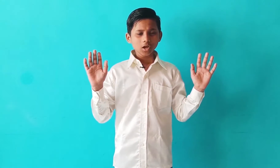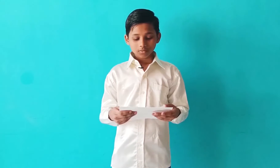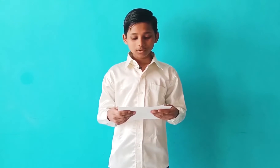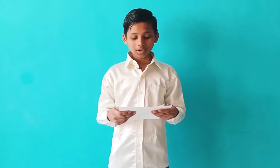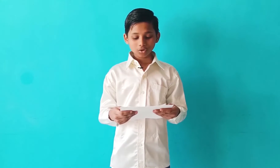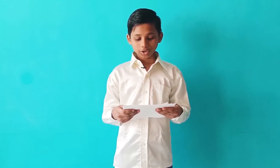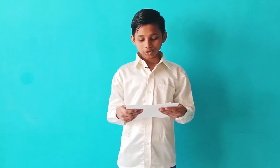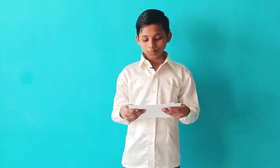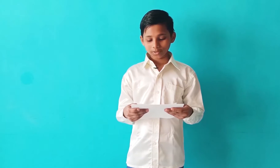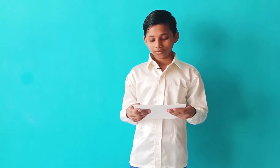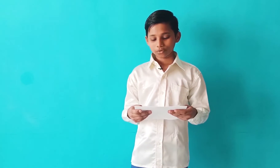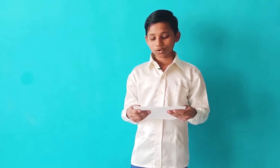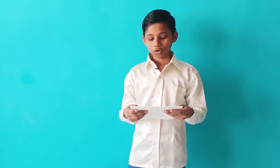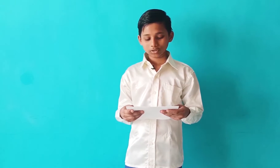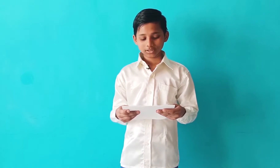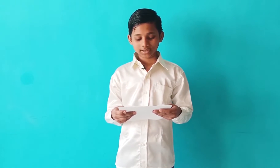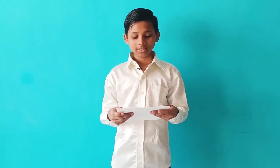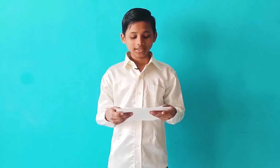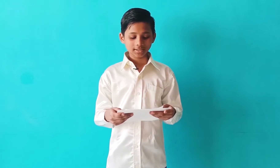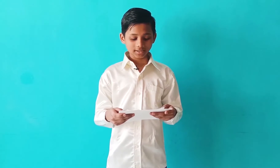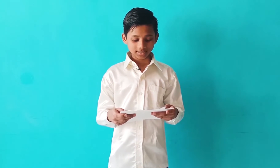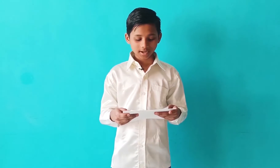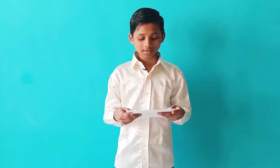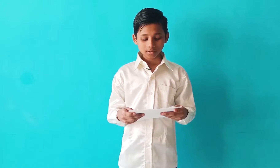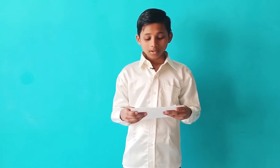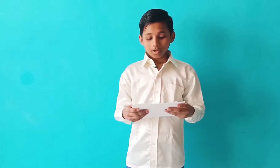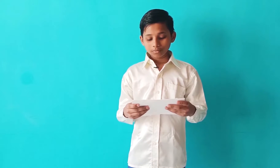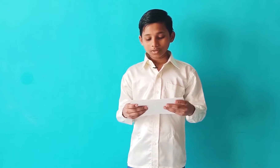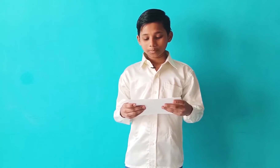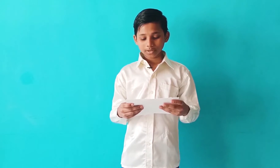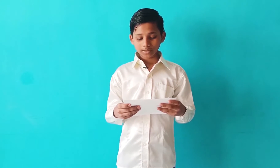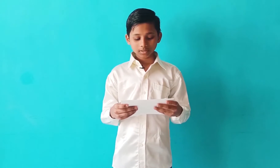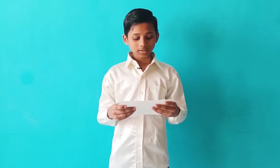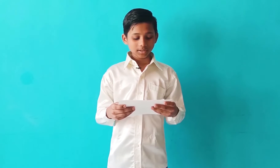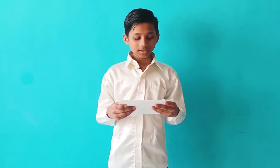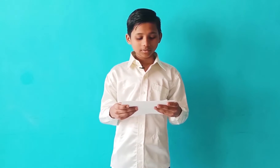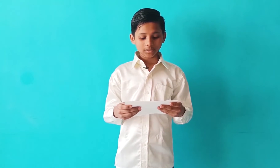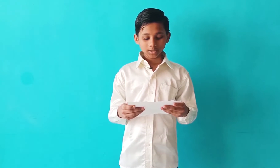கஷ்டப்பிரிக்கான் இந்தியாவில் உள்ள எல்லா குழந்தைகளுக்காகவும் நாங்கள் பிரார்த்தனை செய்ய போகிறோம். அவர்கள்